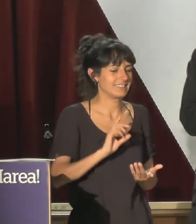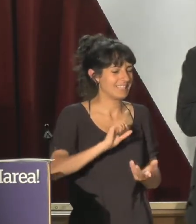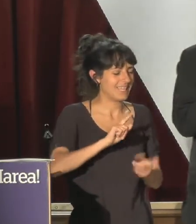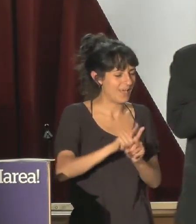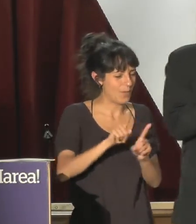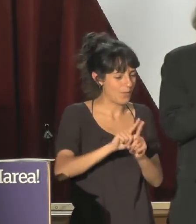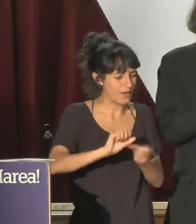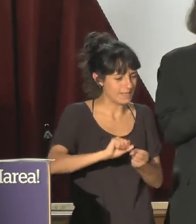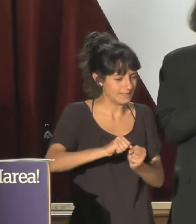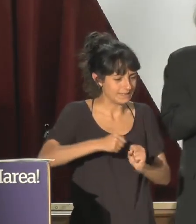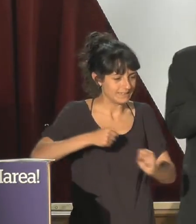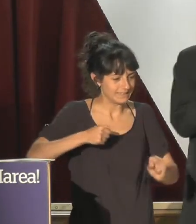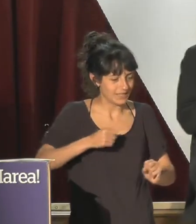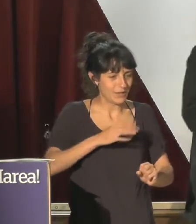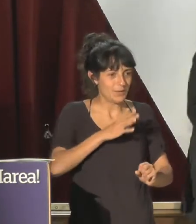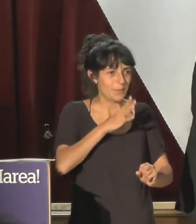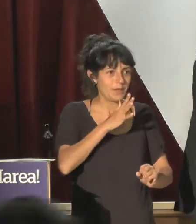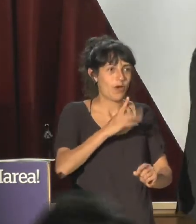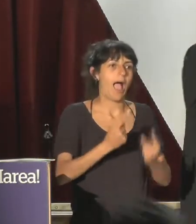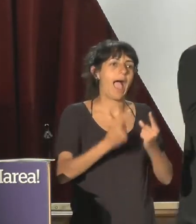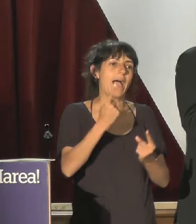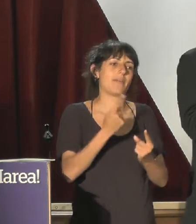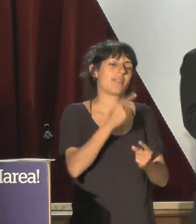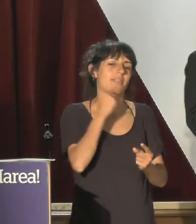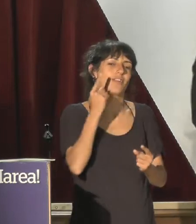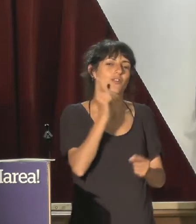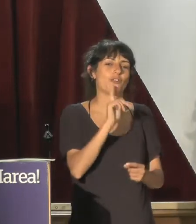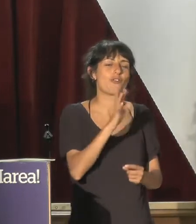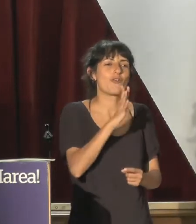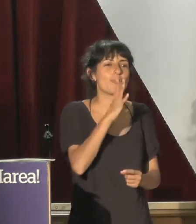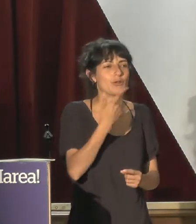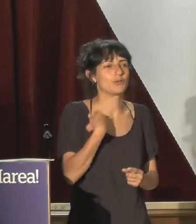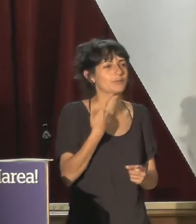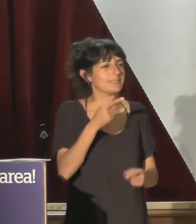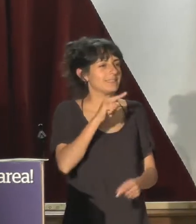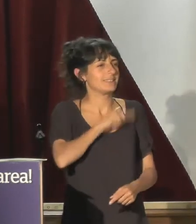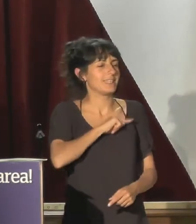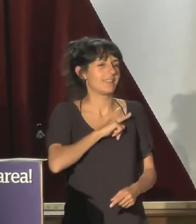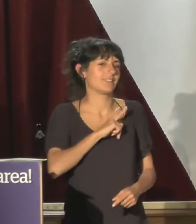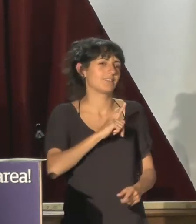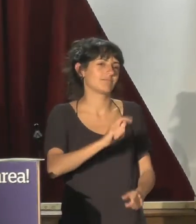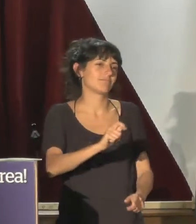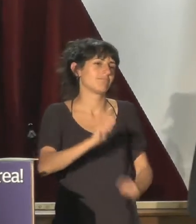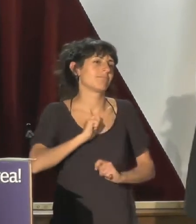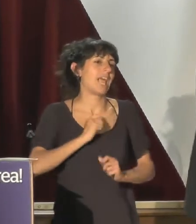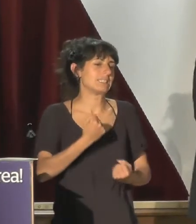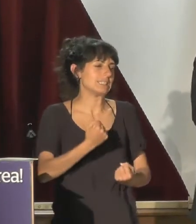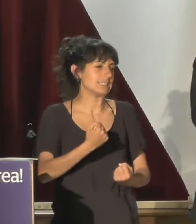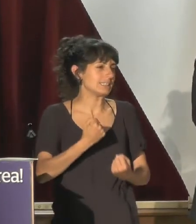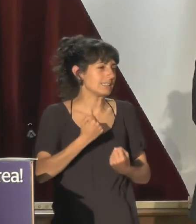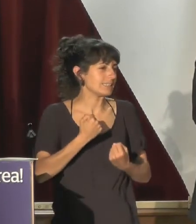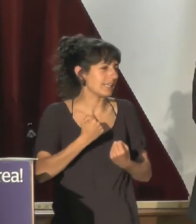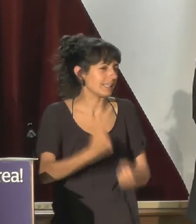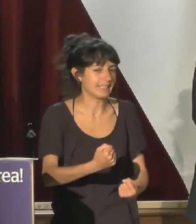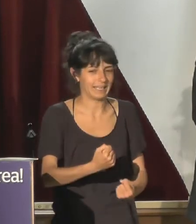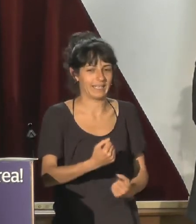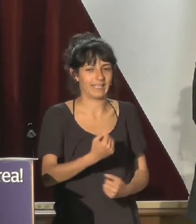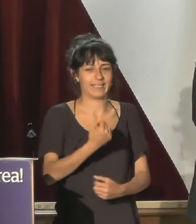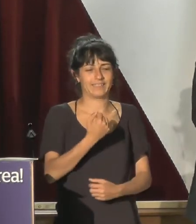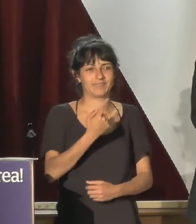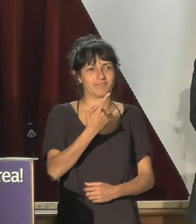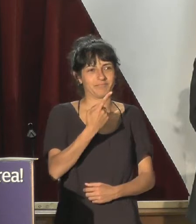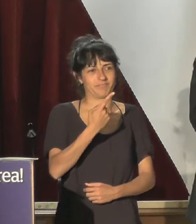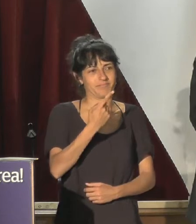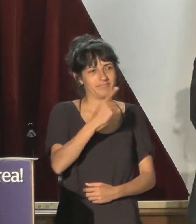sinto a enerxía e sinto o ánimo e a marea que aquí nesta sala ateigada